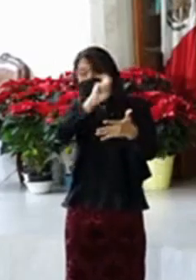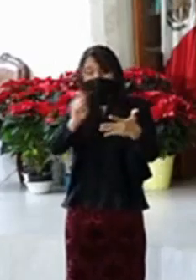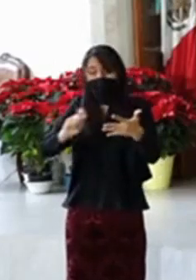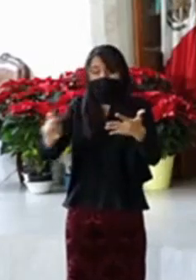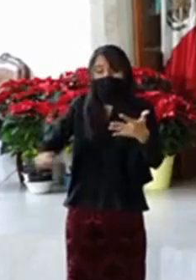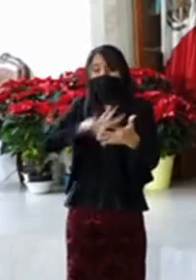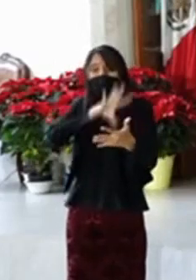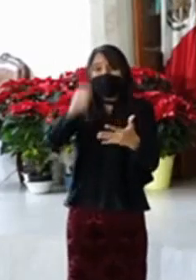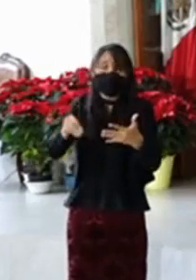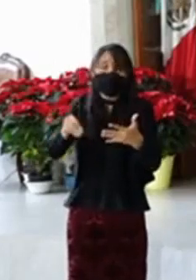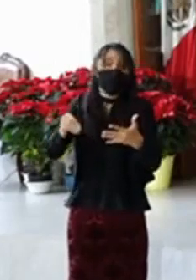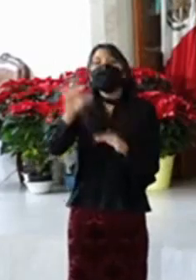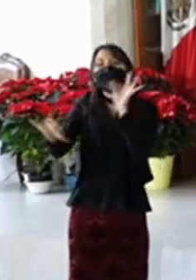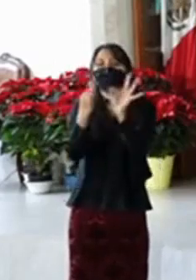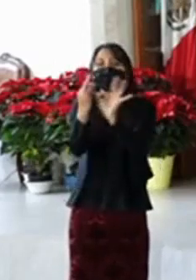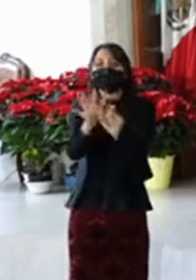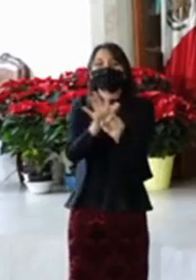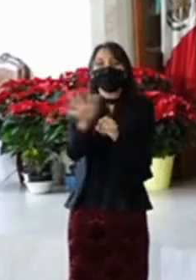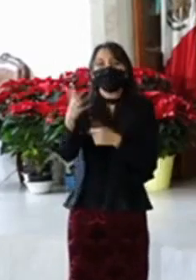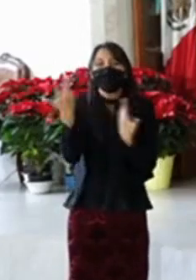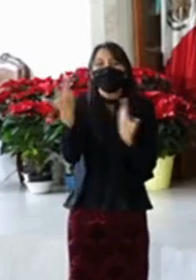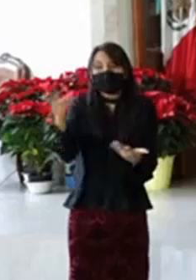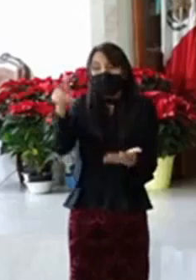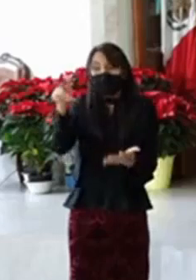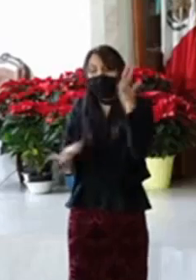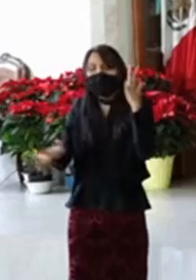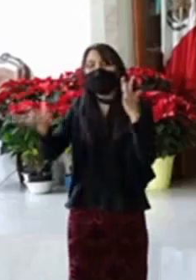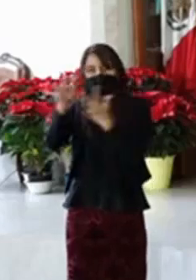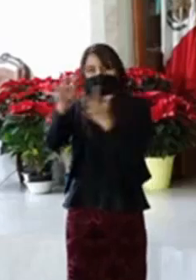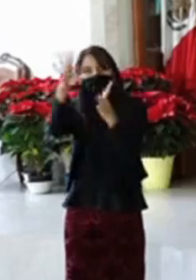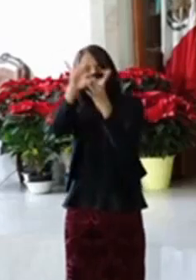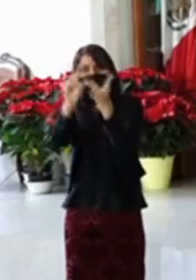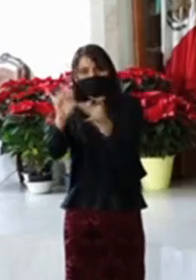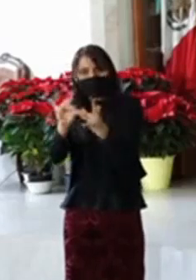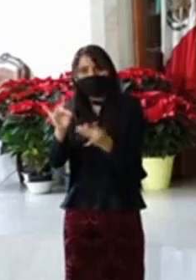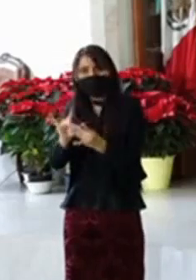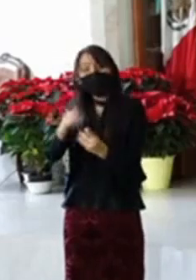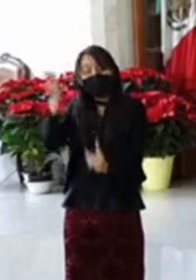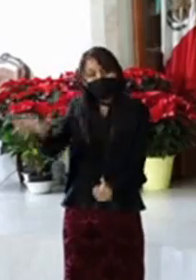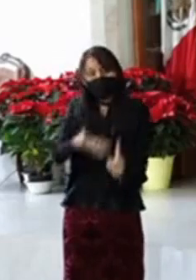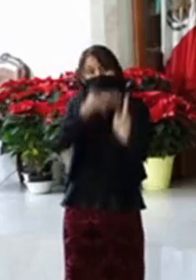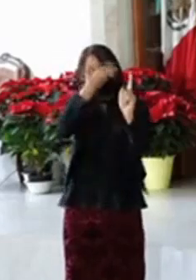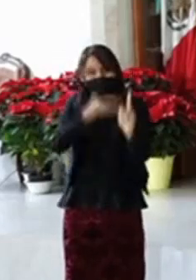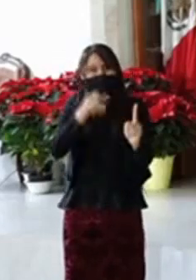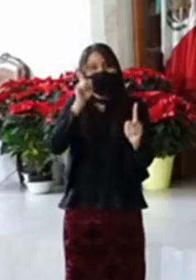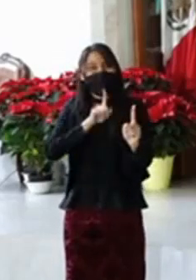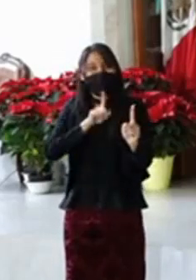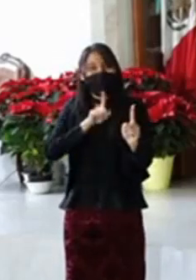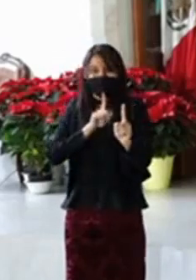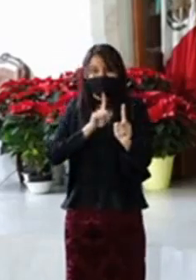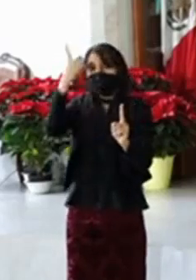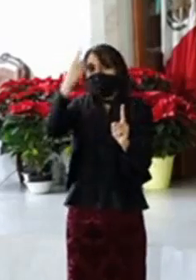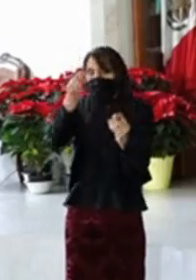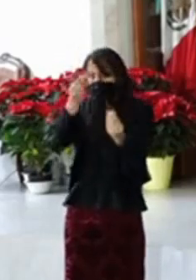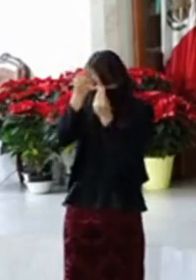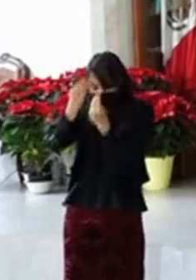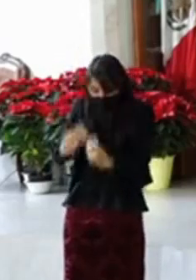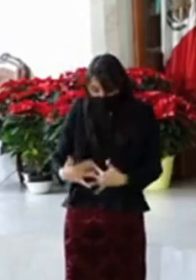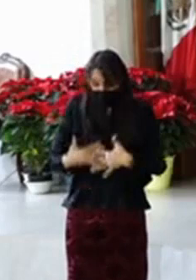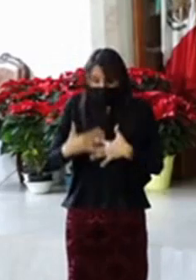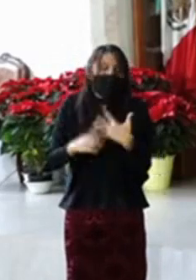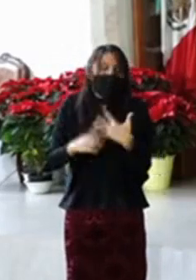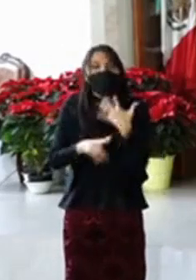Señor por medio del profeta cuando dijo: he aquí, la Virgen concebirá